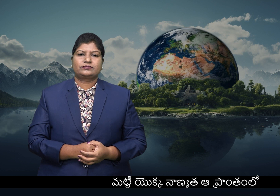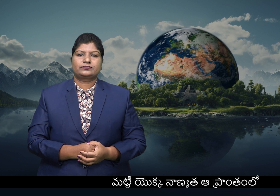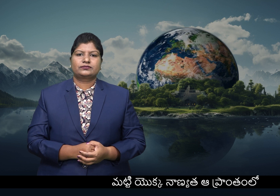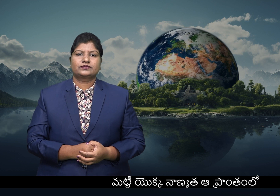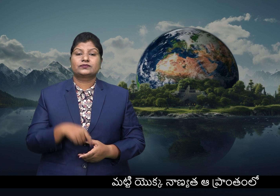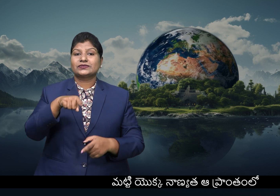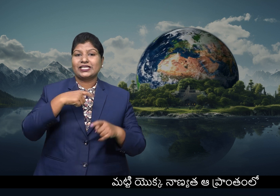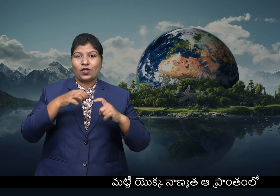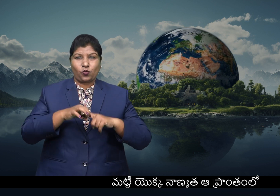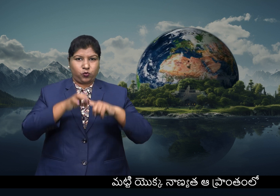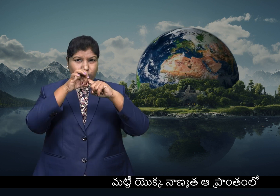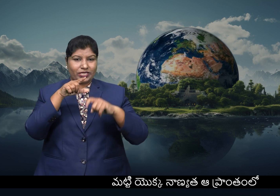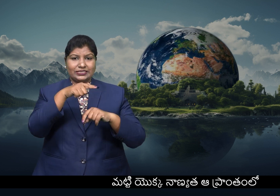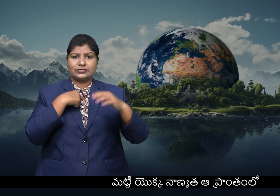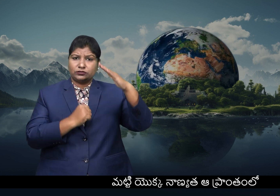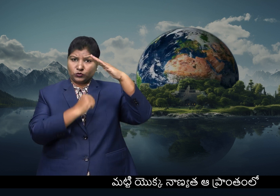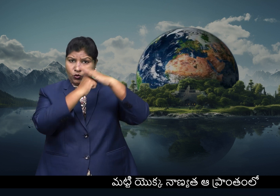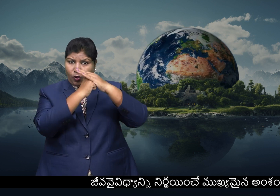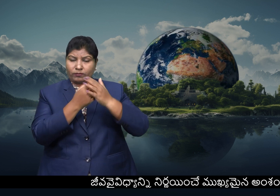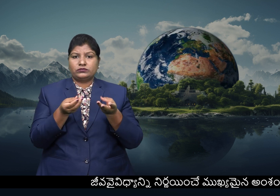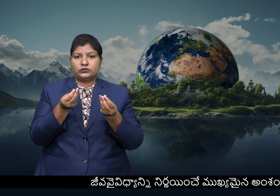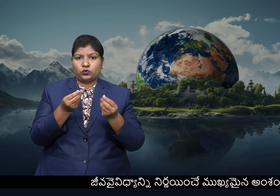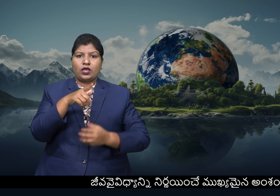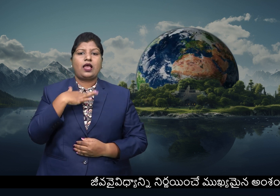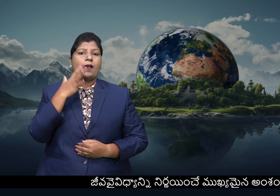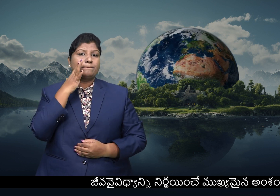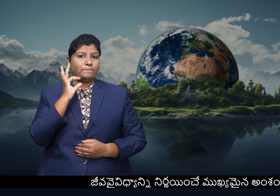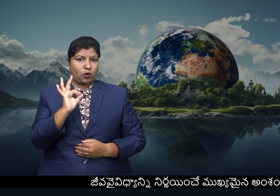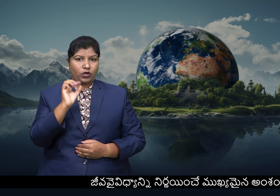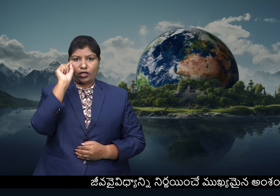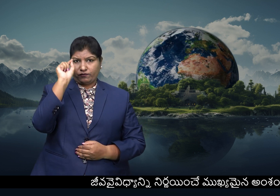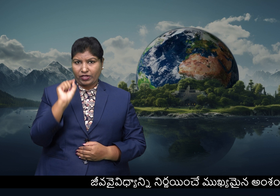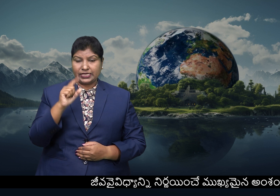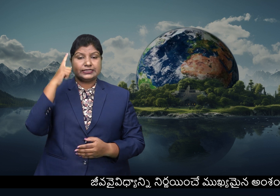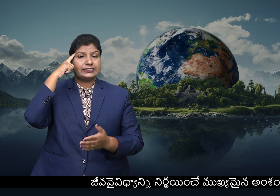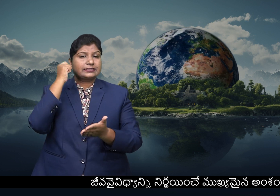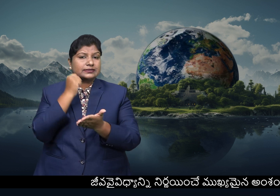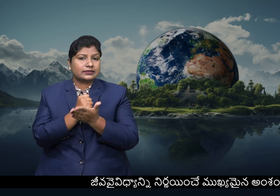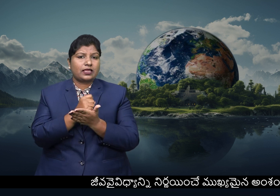మట్టి యొక్క నాణ్యత ఆ ప్రాంతంలో జీవ వైవిధ్యాన్ని నిర్ణయించే ముఖ్యమైన అంశం.